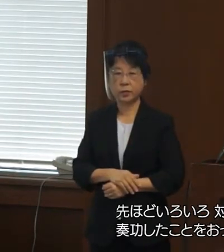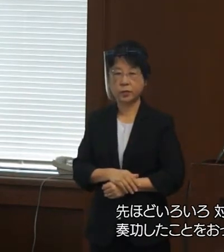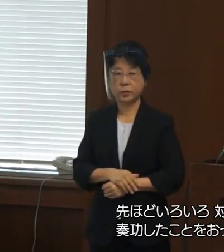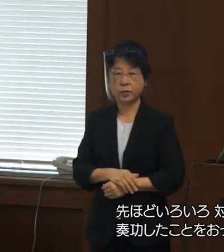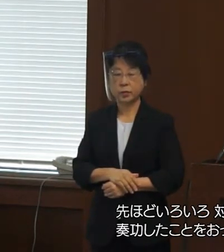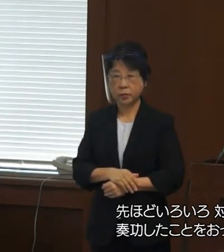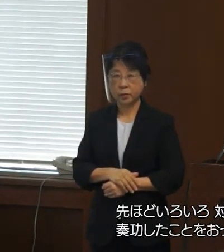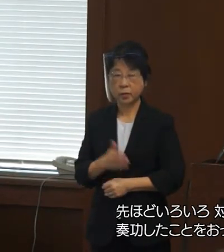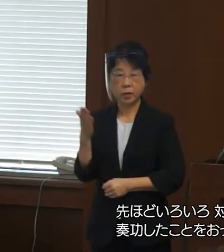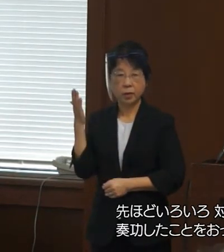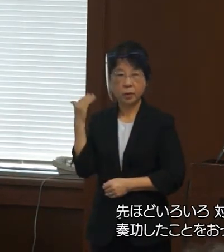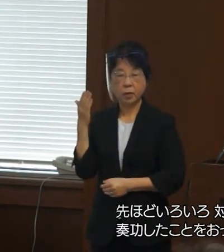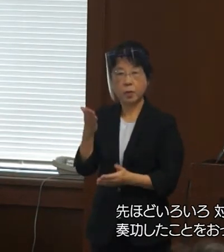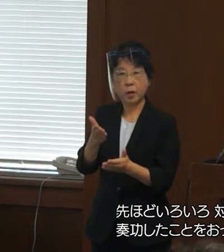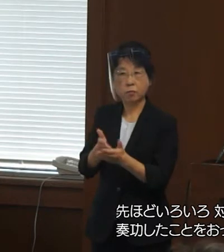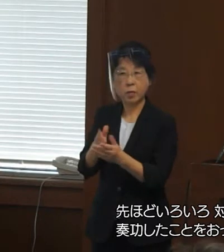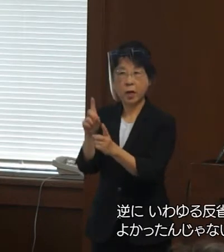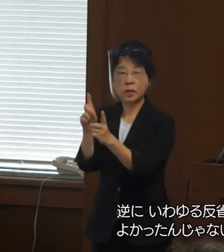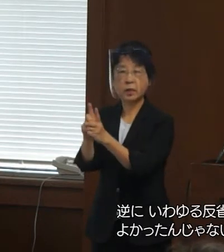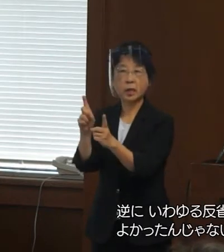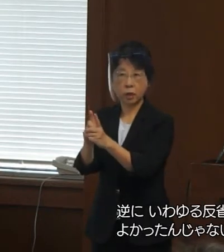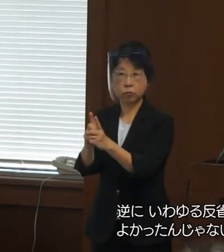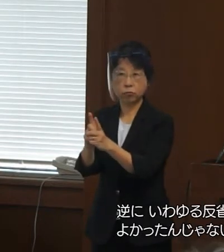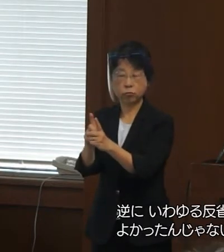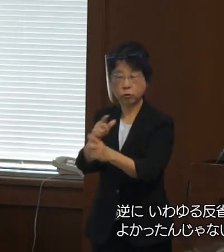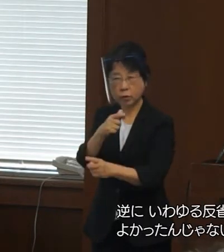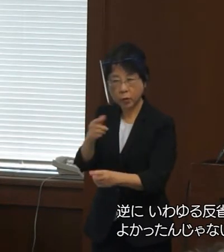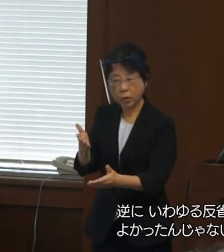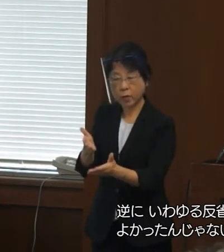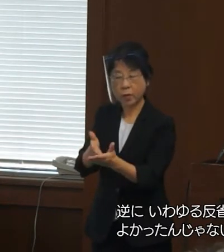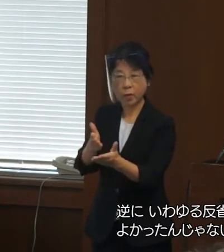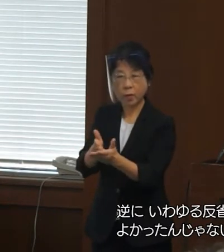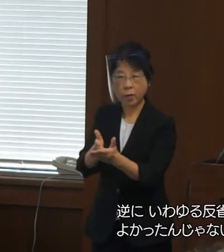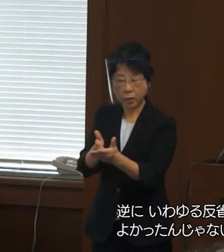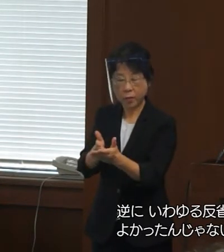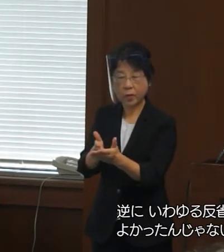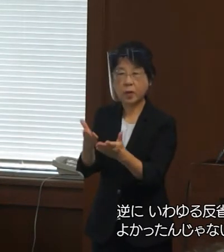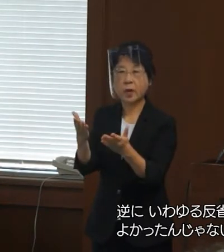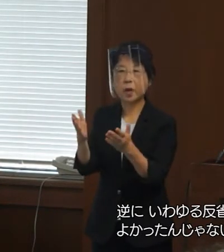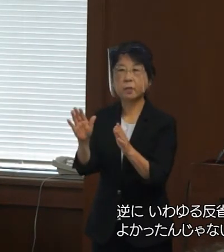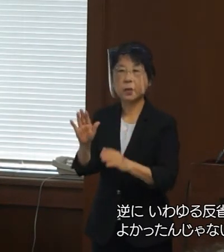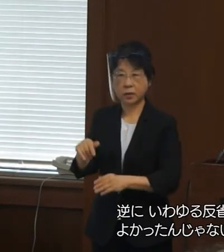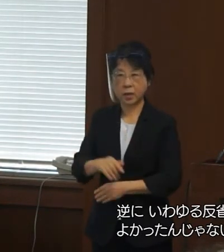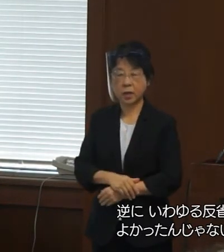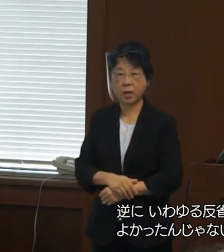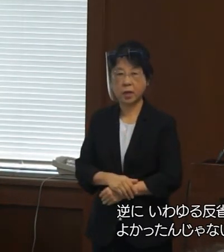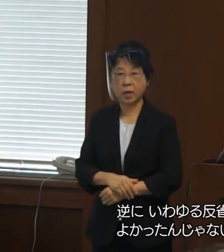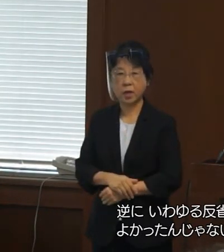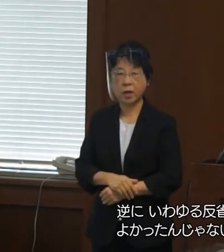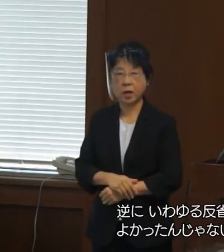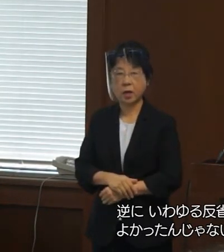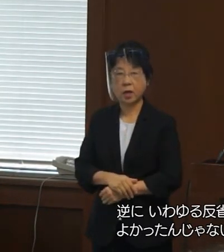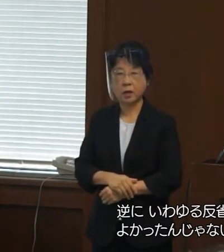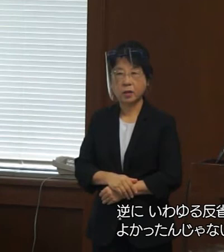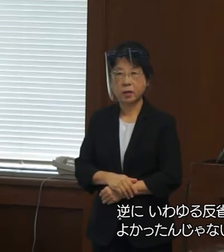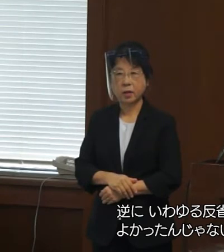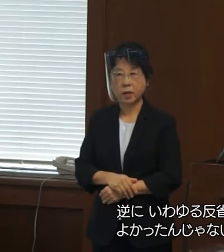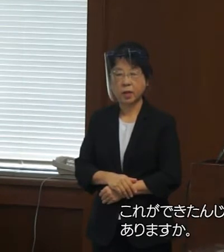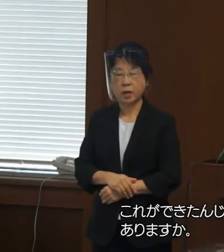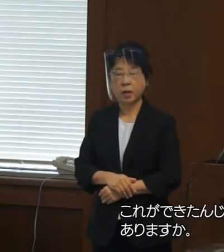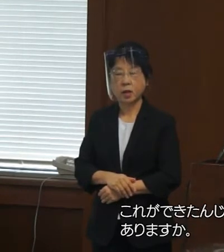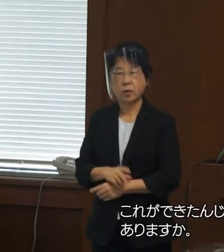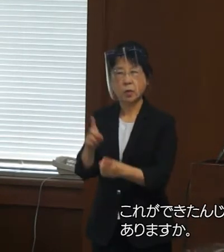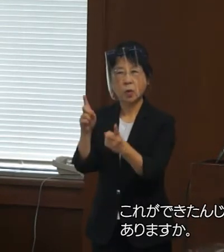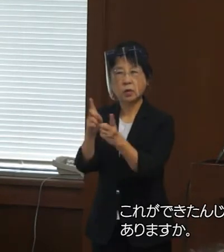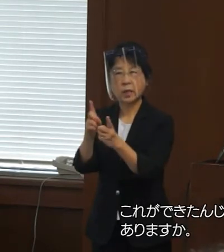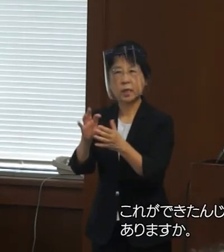策走行したことをおっしゃいましたけども、逆にですね、いわゆる、まあ、反省、もっとこうした方が良かったんじゃないか、